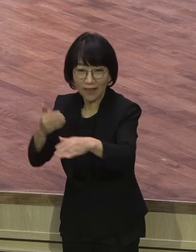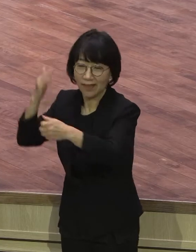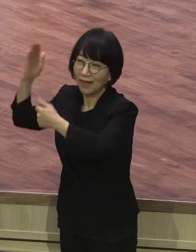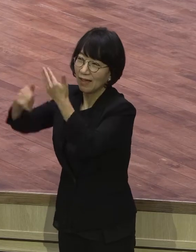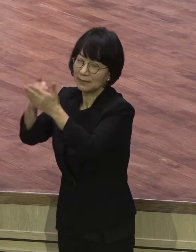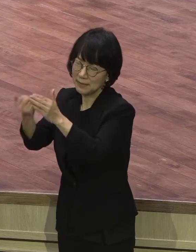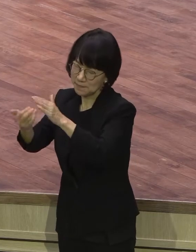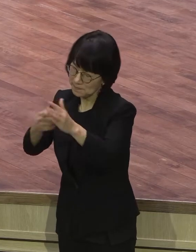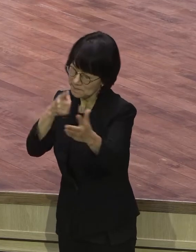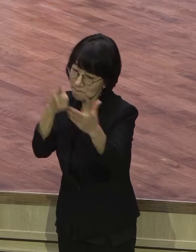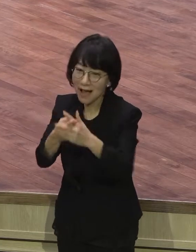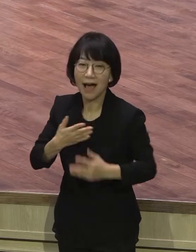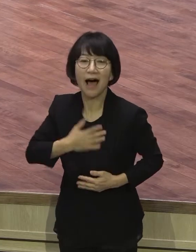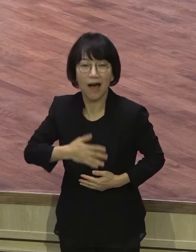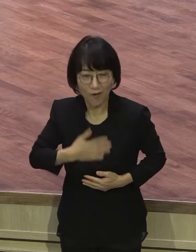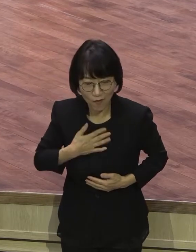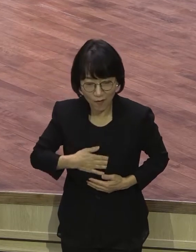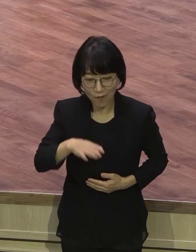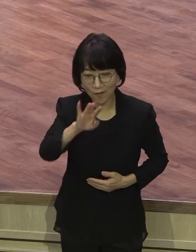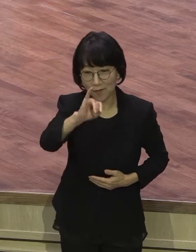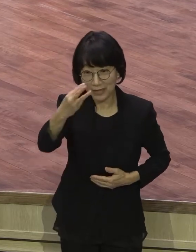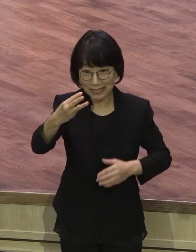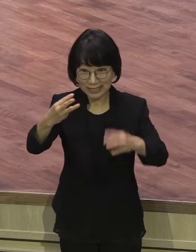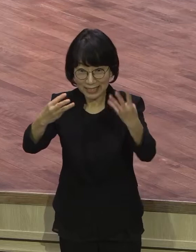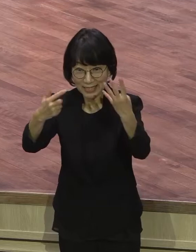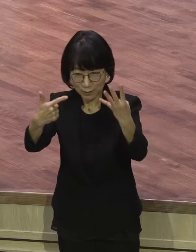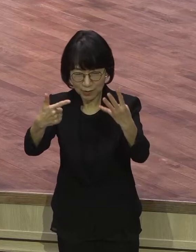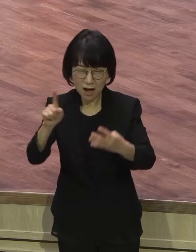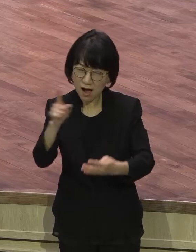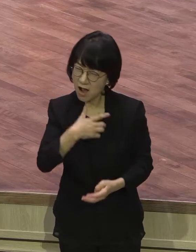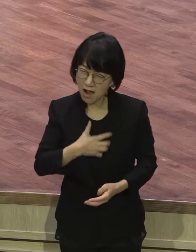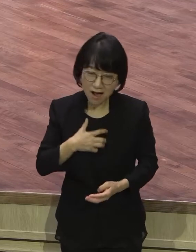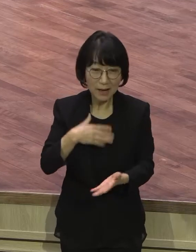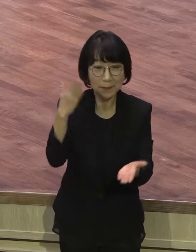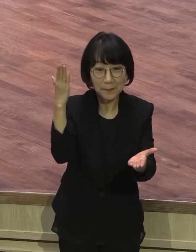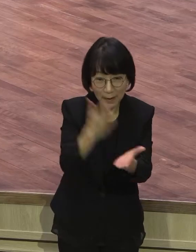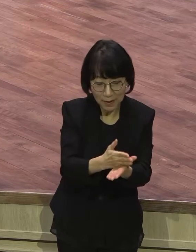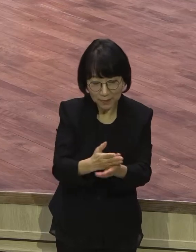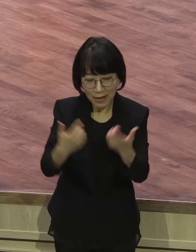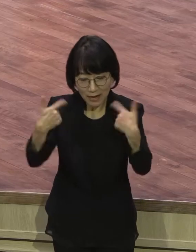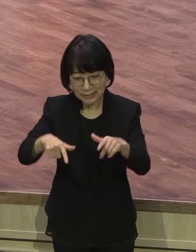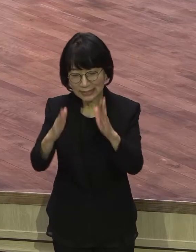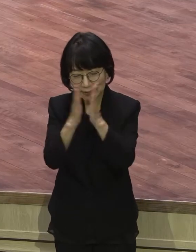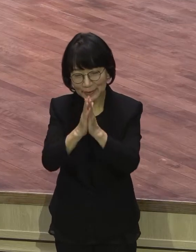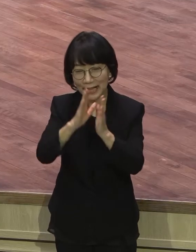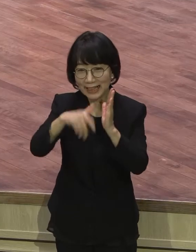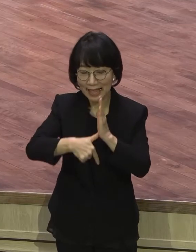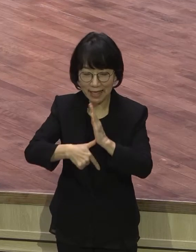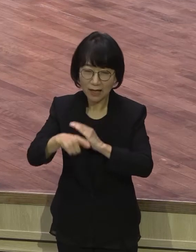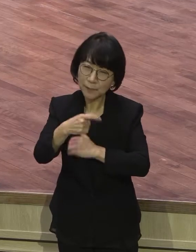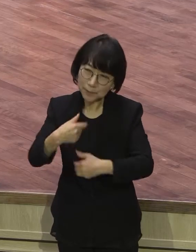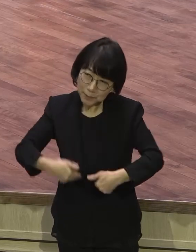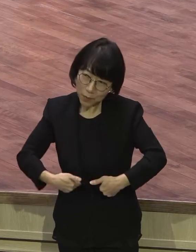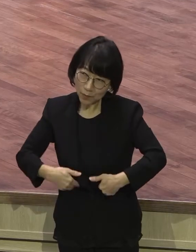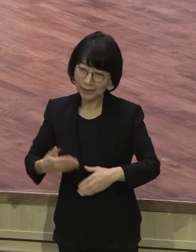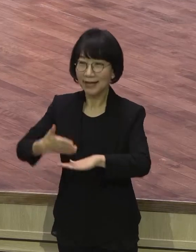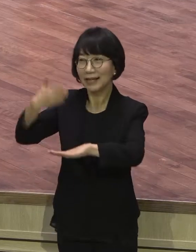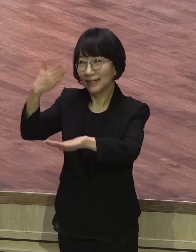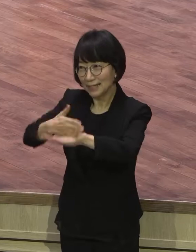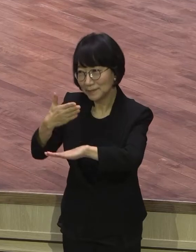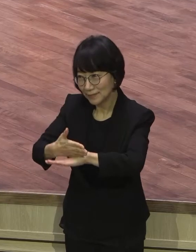아시느니라. 빌립보 4장 6절에 보면은 아무것도 염려하지 말고 다만 모든 일에 기도와 간구로 너의 구할 것을